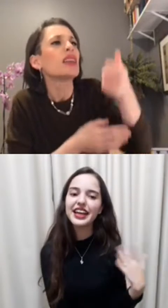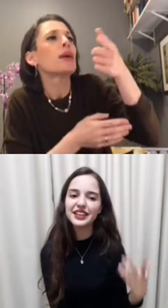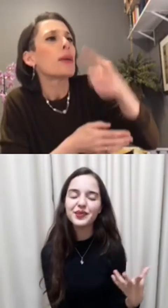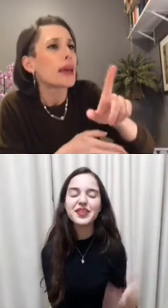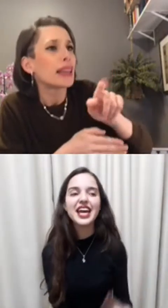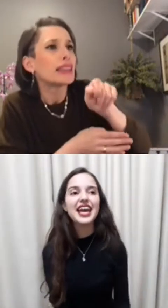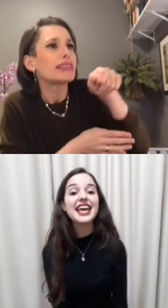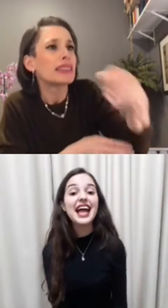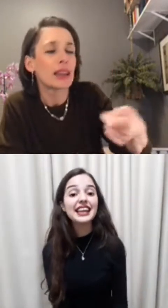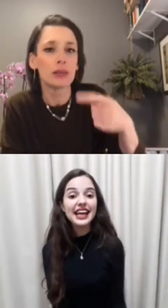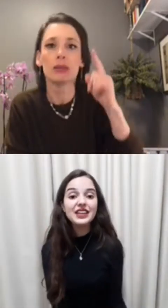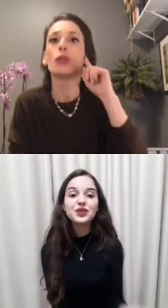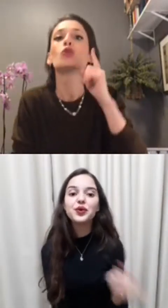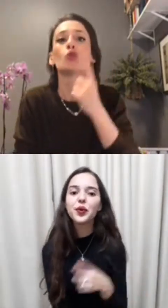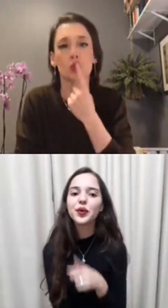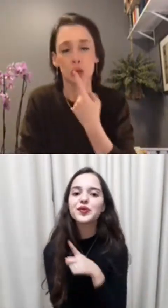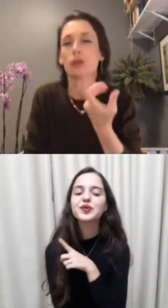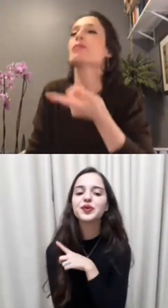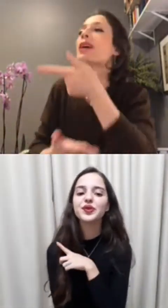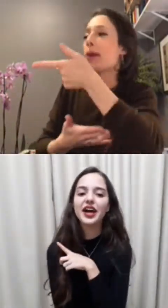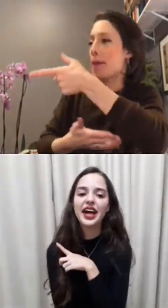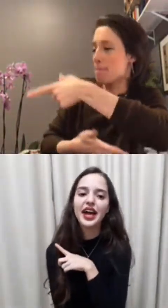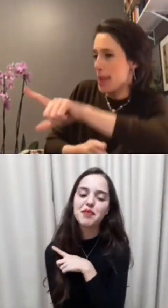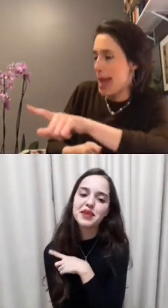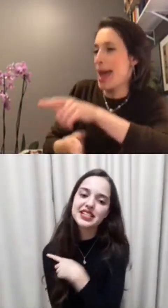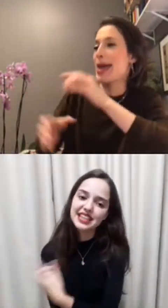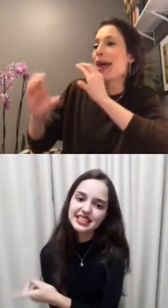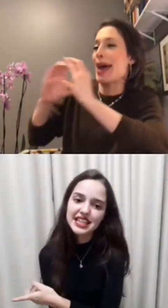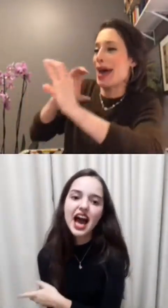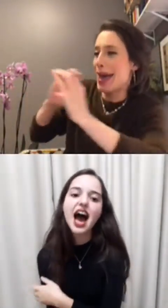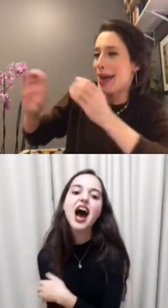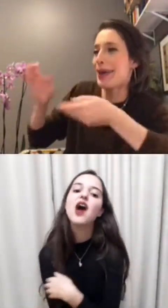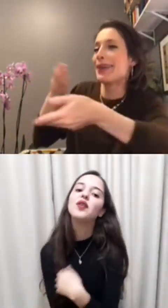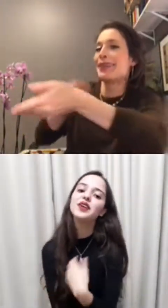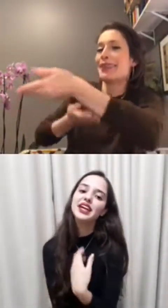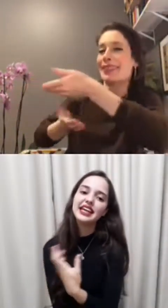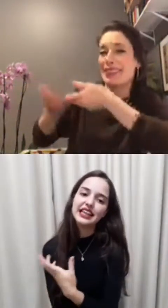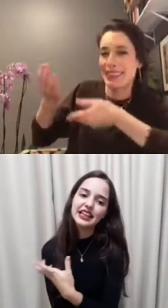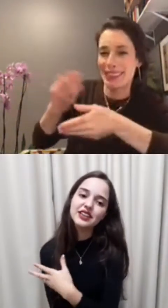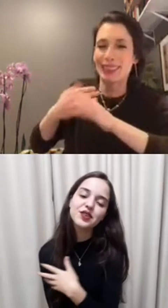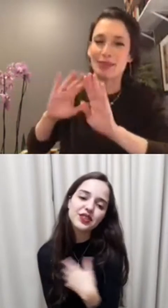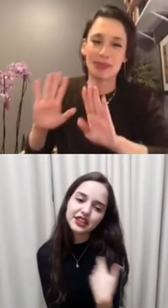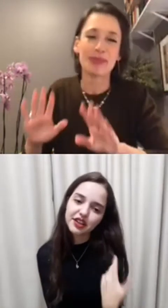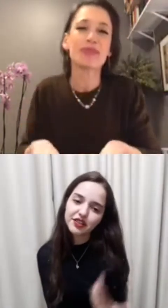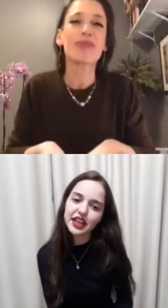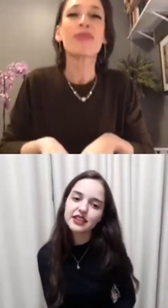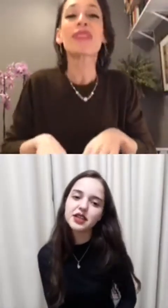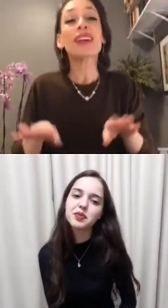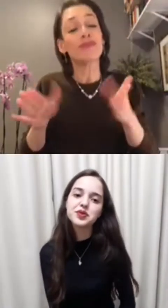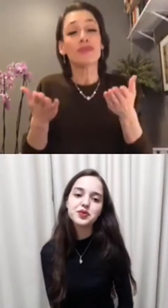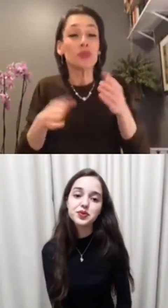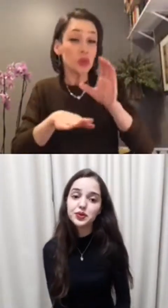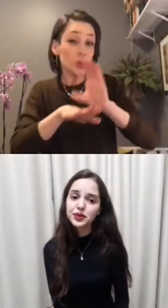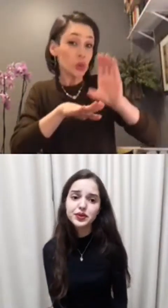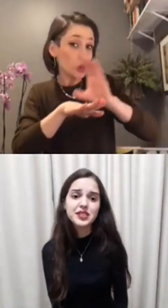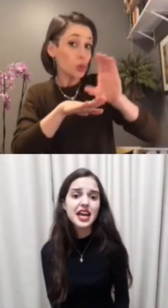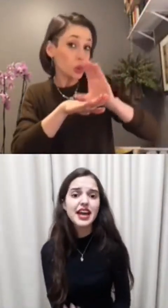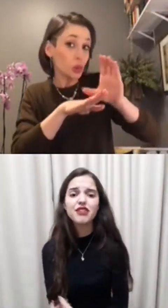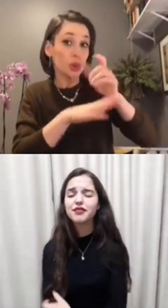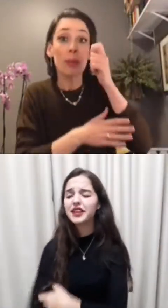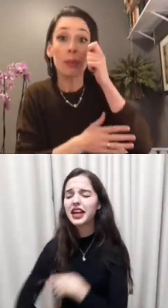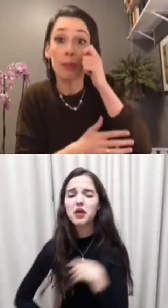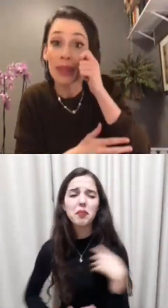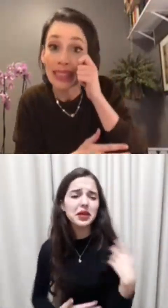foi indo. E além do curso presencial e do contato que eu fui tendo depois com surdos,